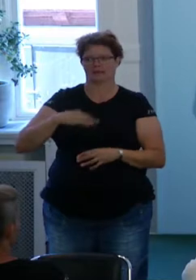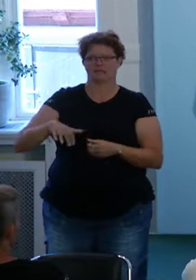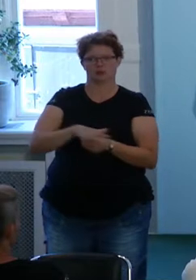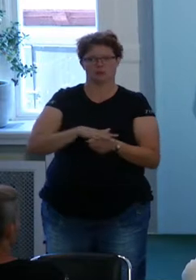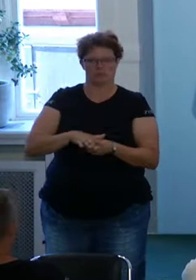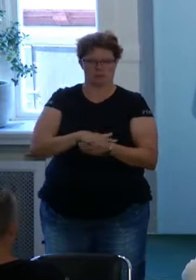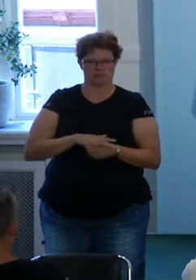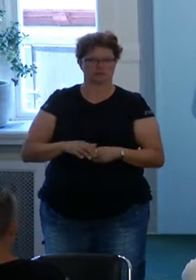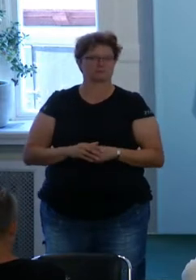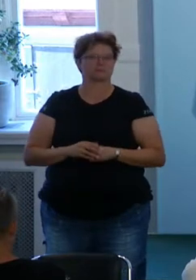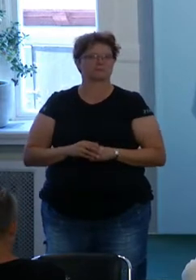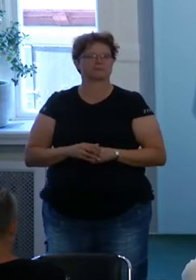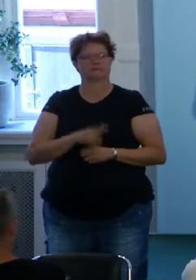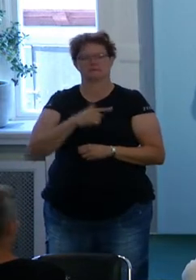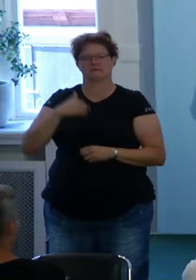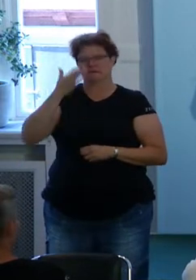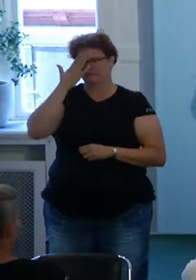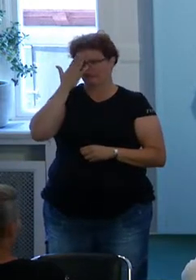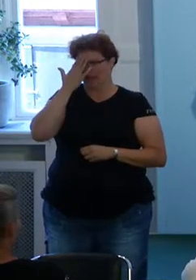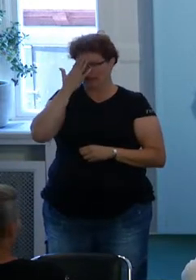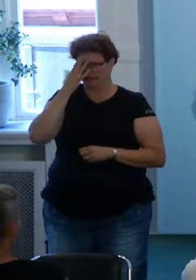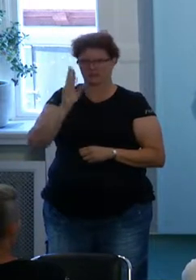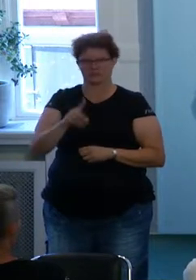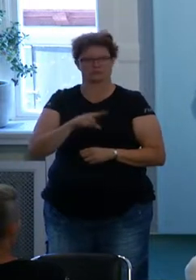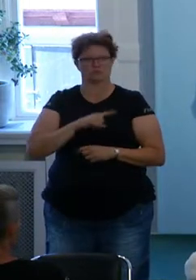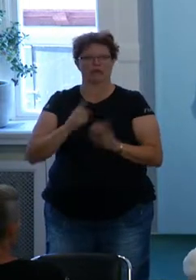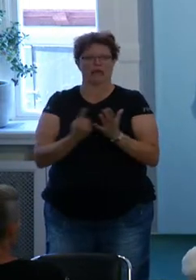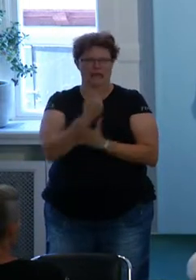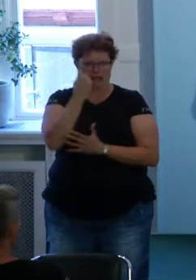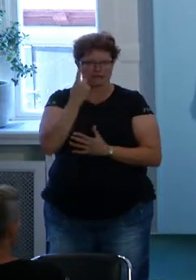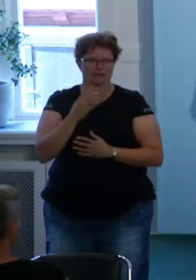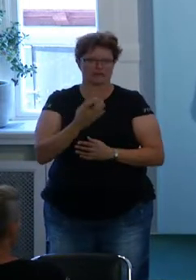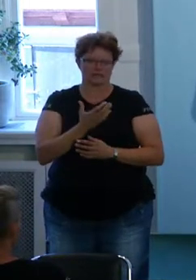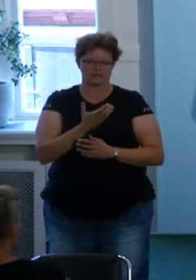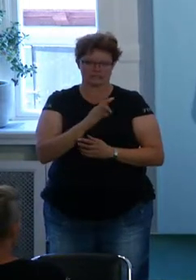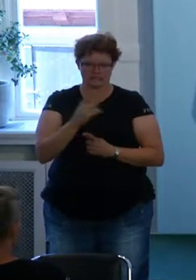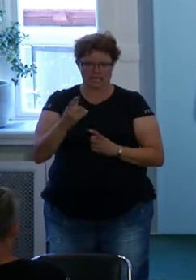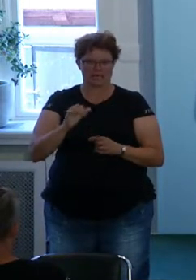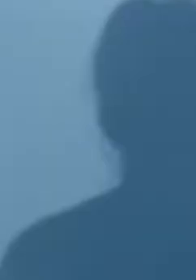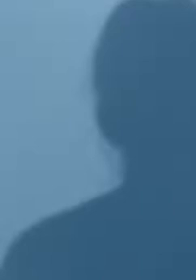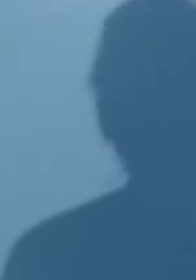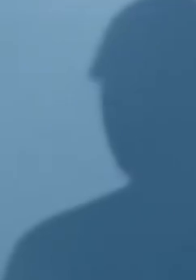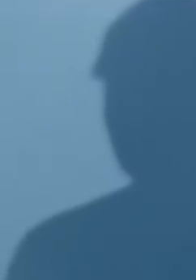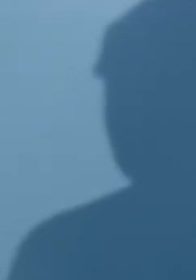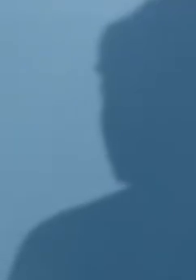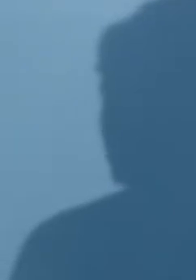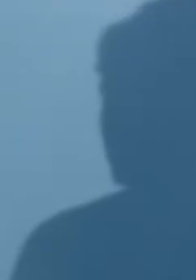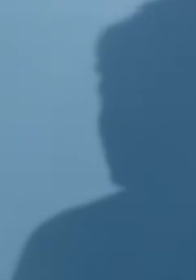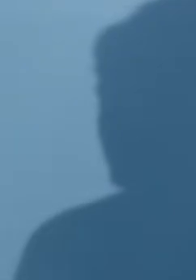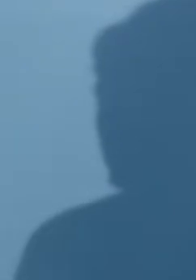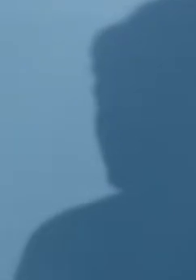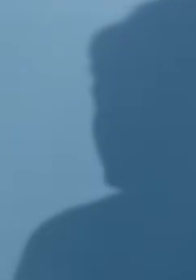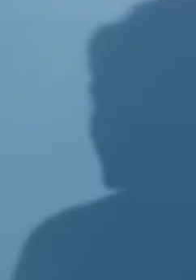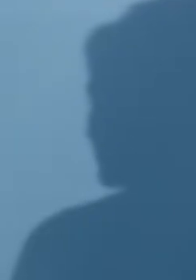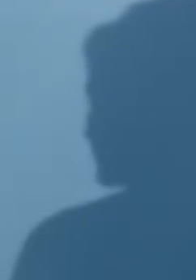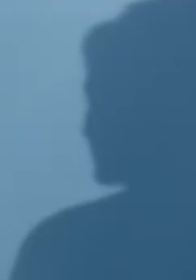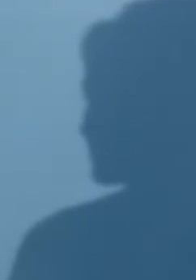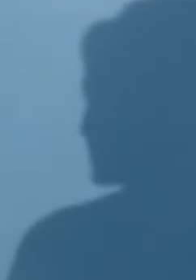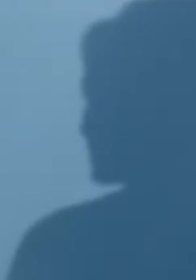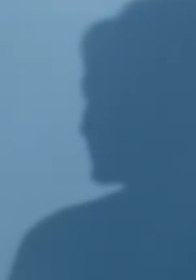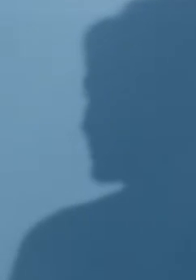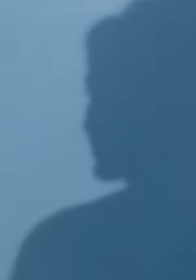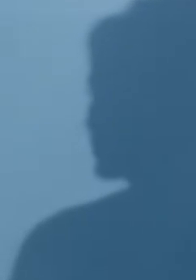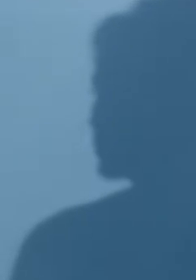läkemedelsområdet? Vi vet att det är oerhört mycket på gång, cellterapi, genterapi. Det har varit ganska många seminarier på